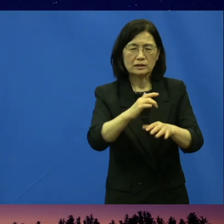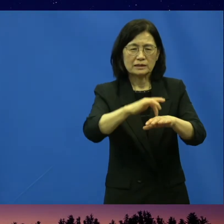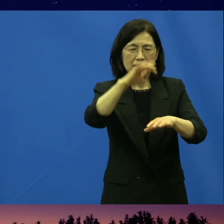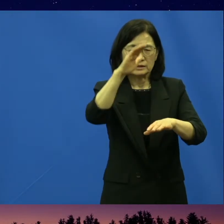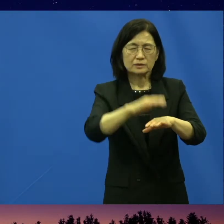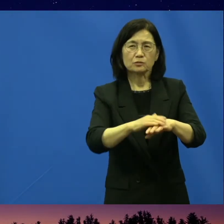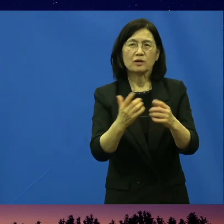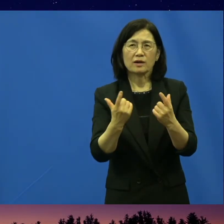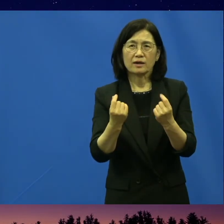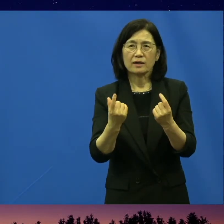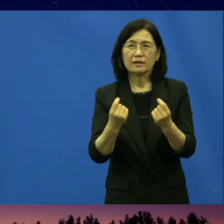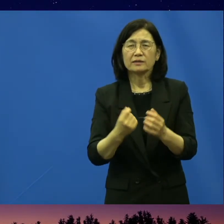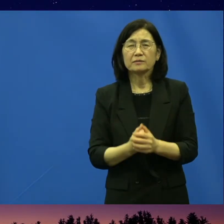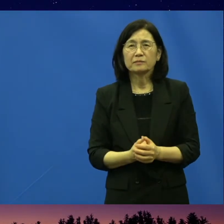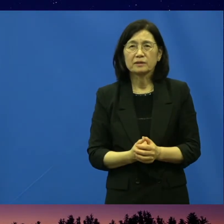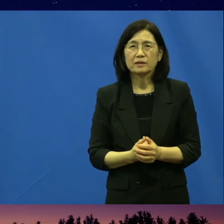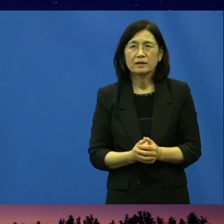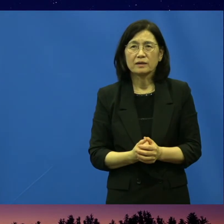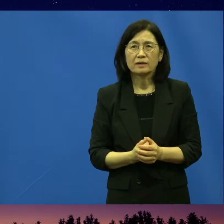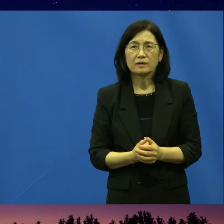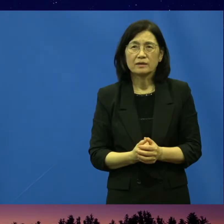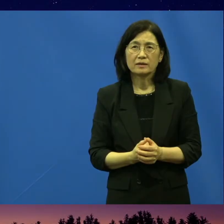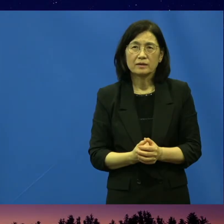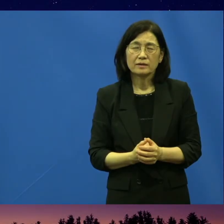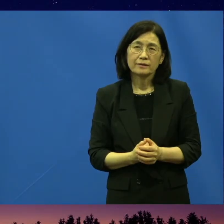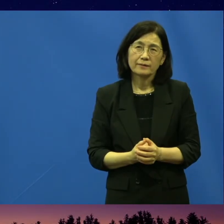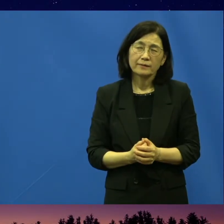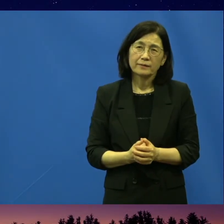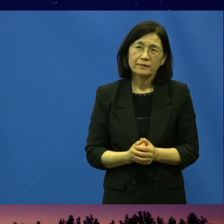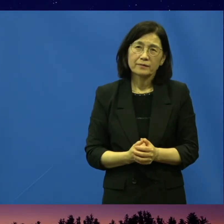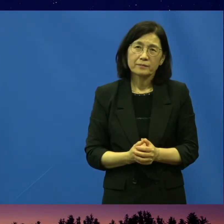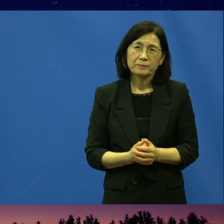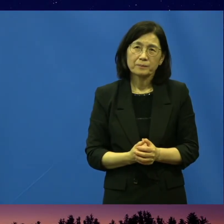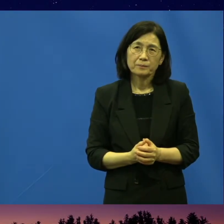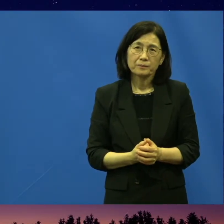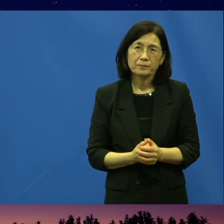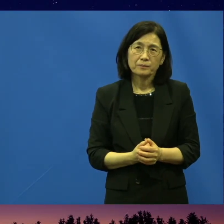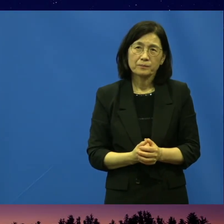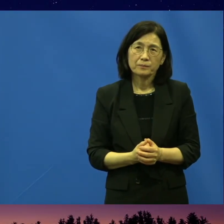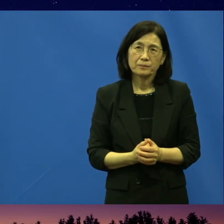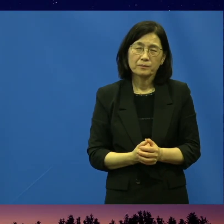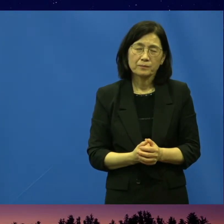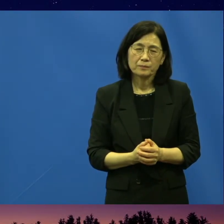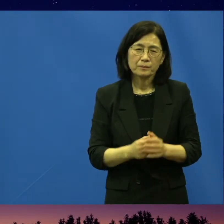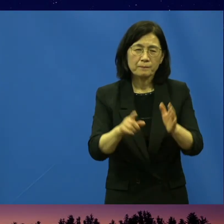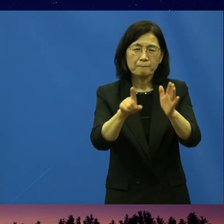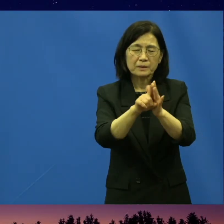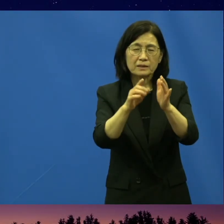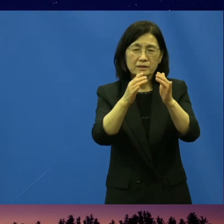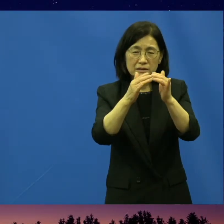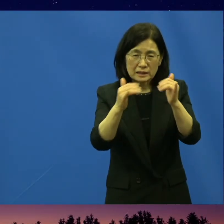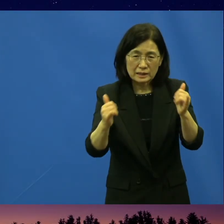신자에게 가장 실체는 두려움을 주는 어떤 상황이 아니라 하나님이세요.